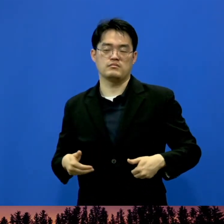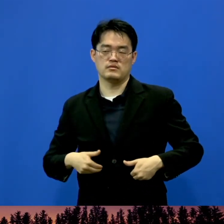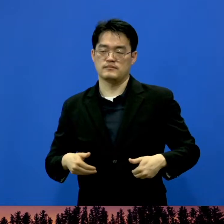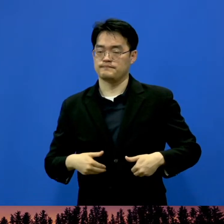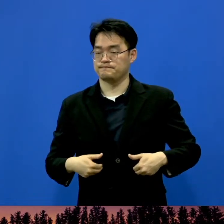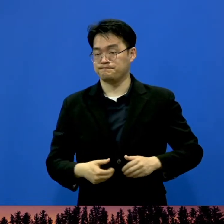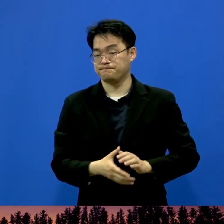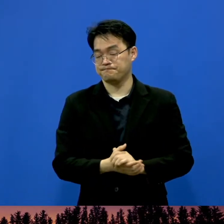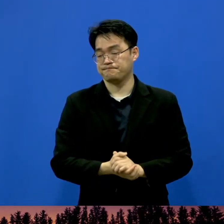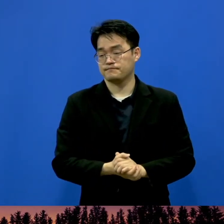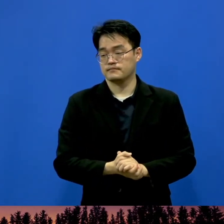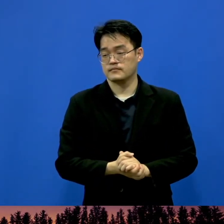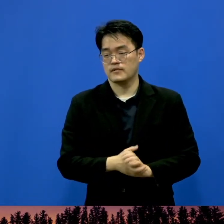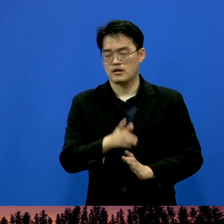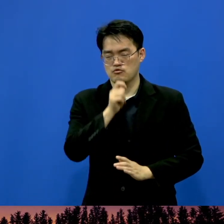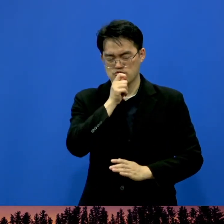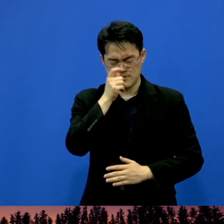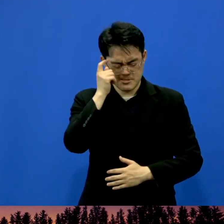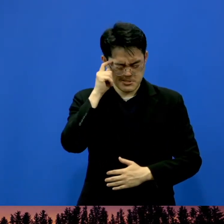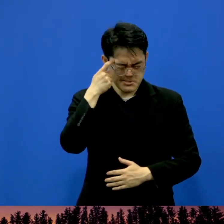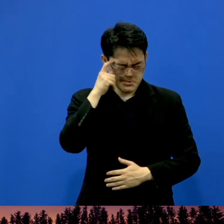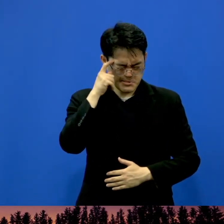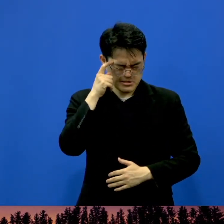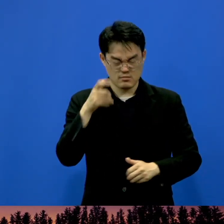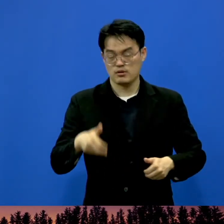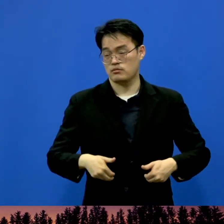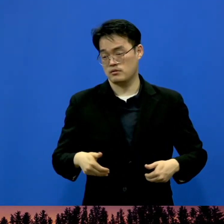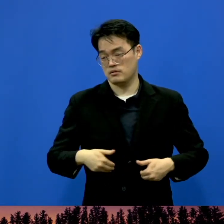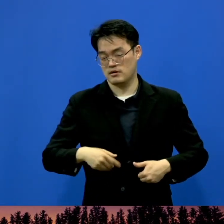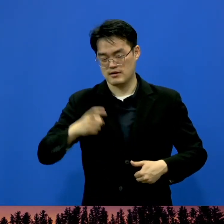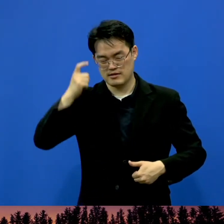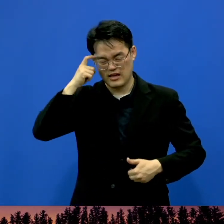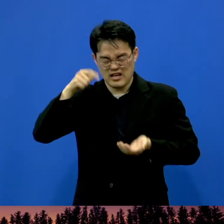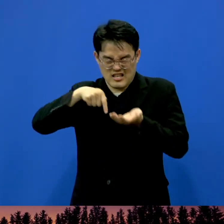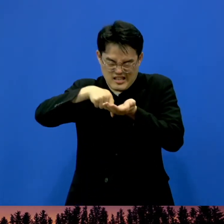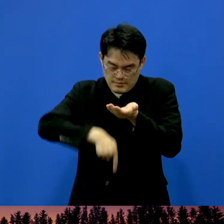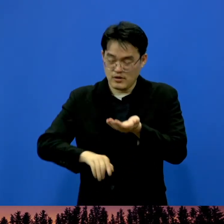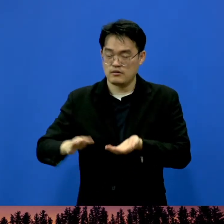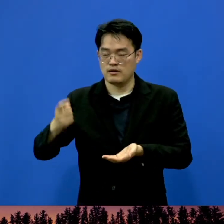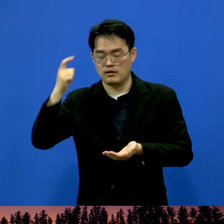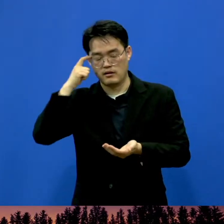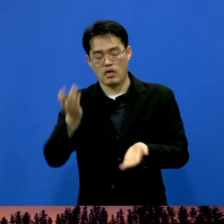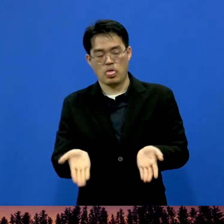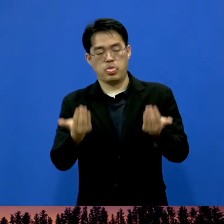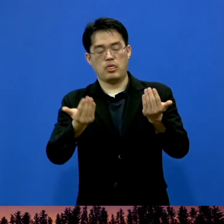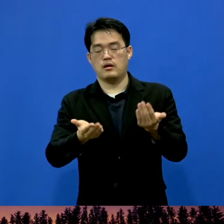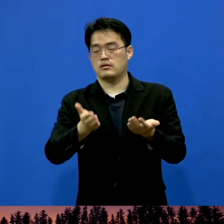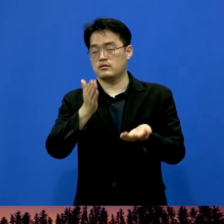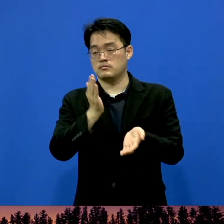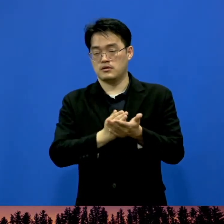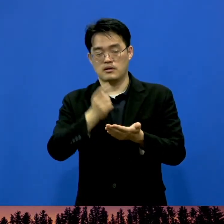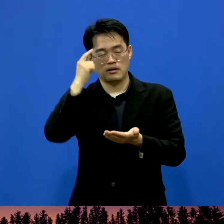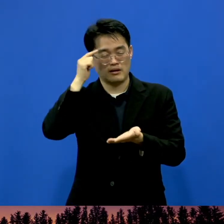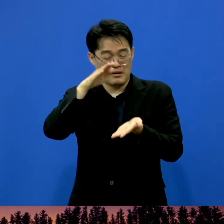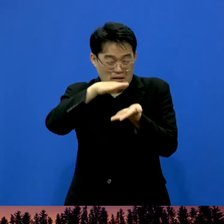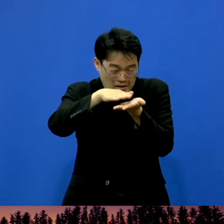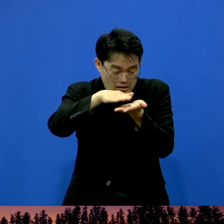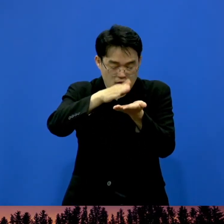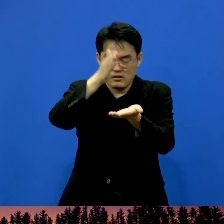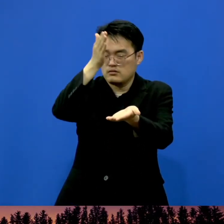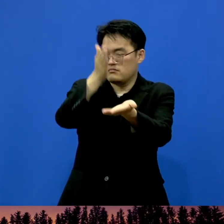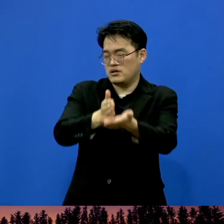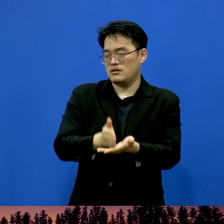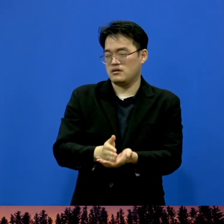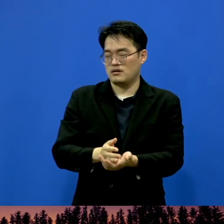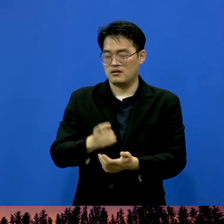생각. 묵상을 해야 돼. 묵상. 이 생각이 좀 깊어야 돼. 이게 너무 나이브한